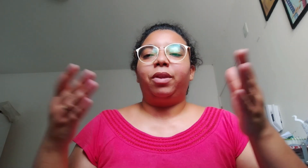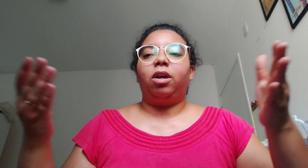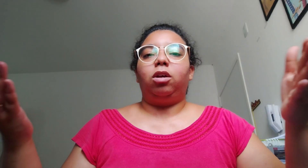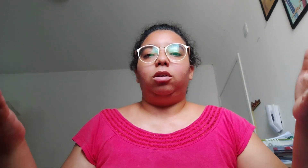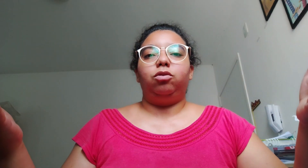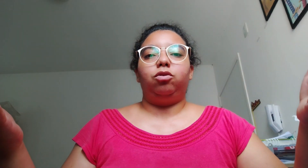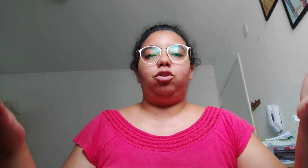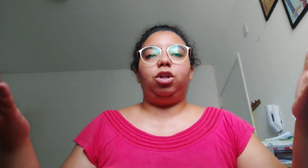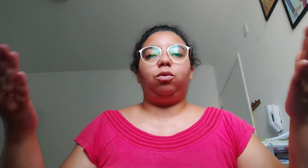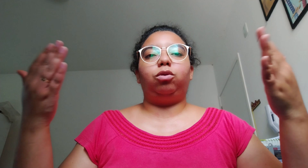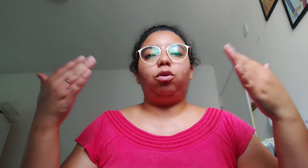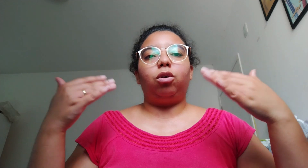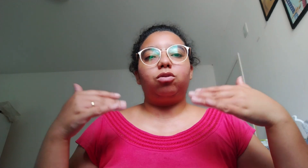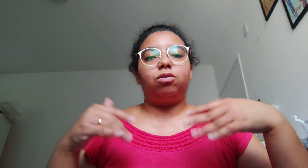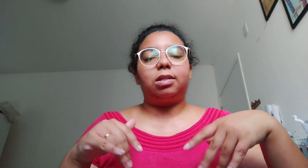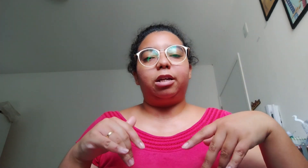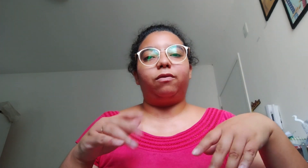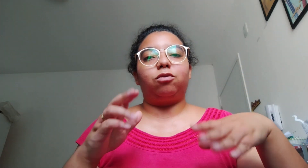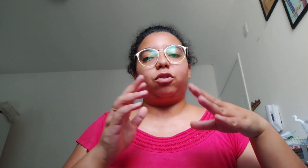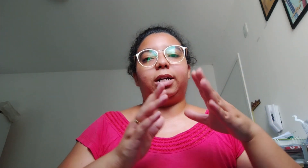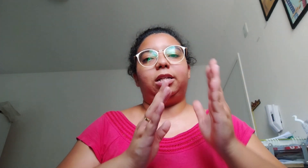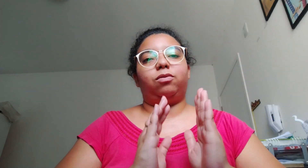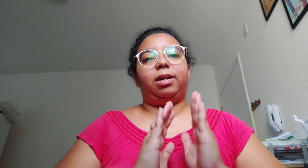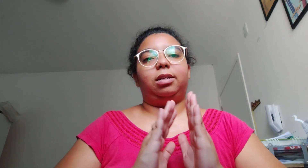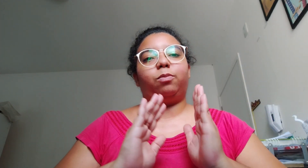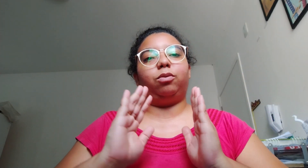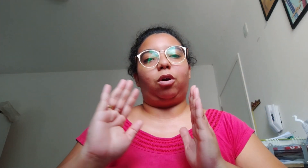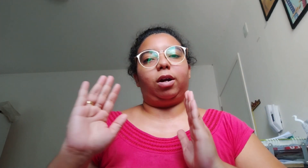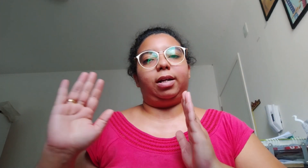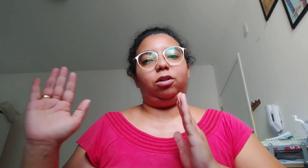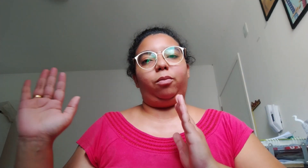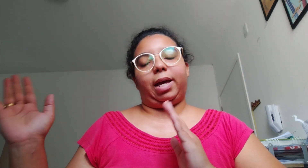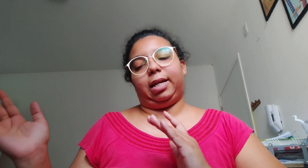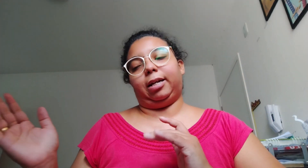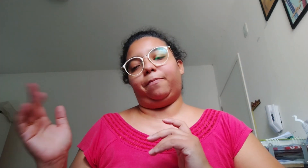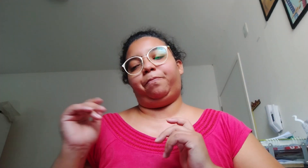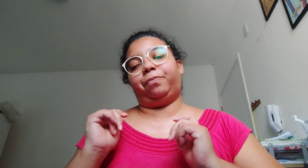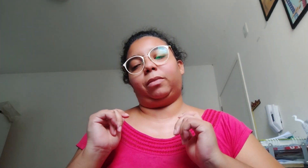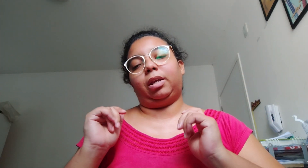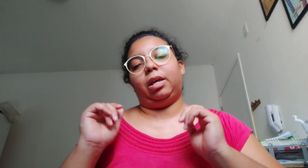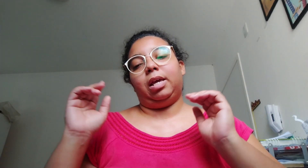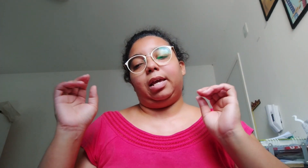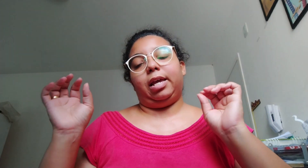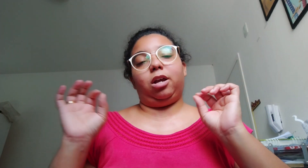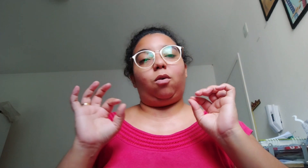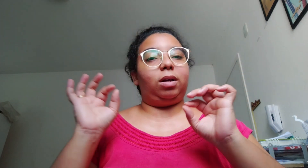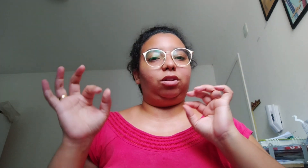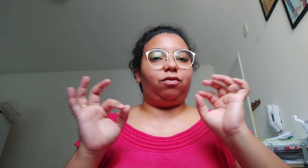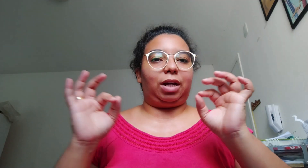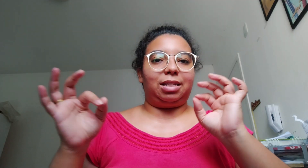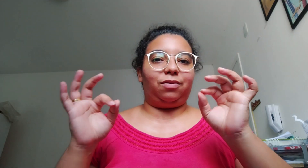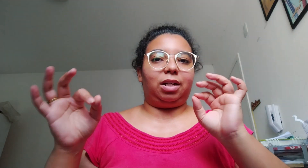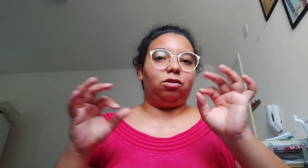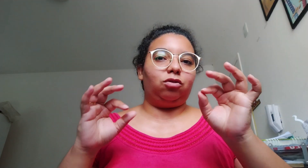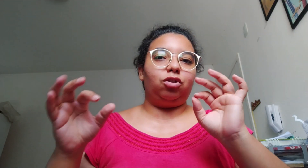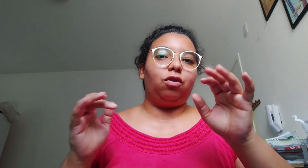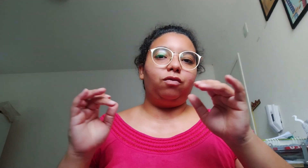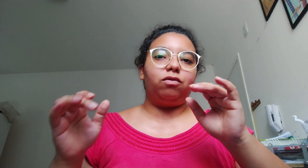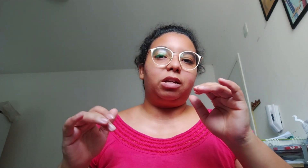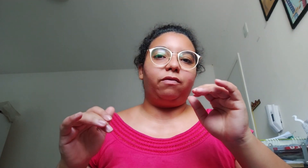Tiro todos os livros, organizo eles por ordem numérica Enquanto eu vou classificando de novo os livros no